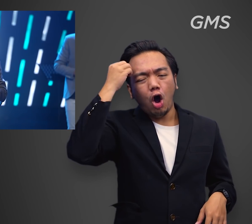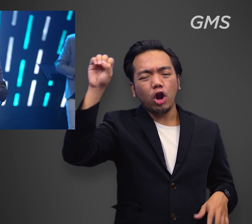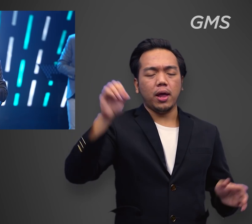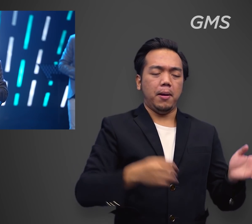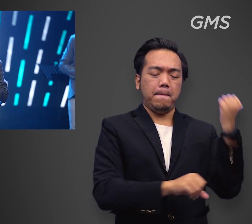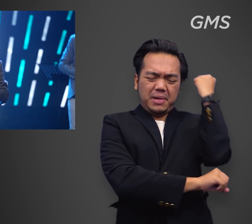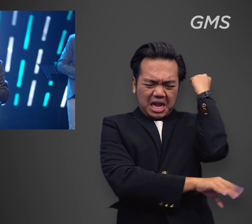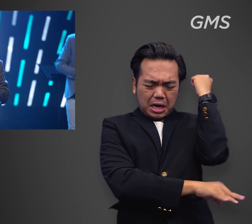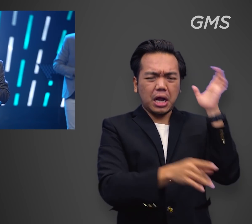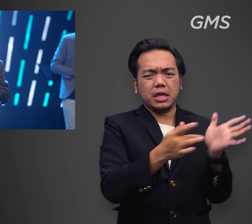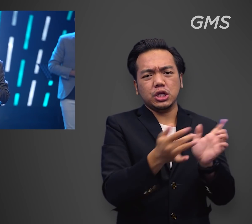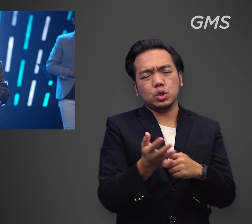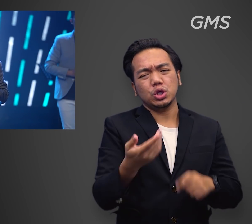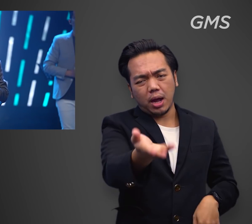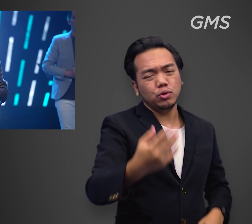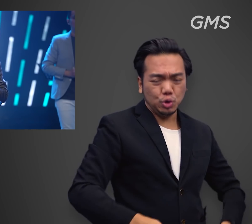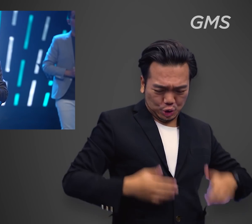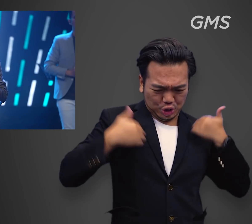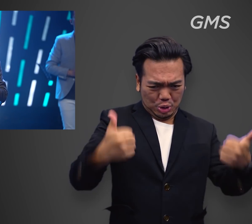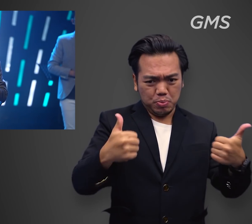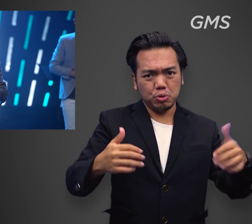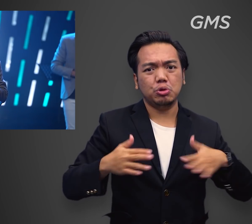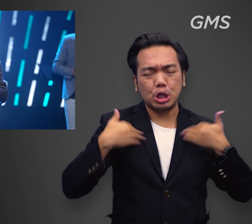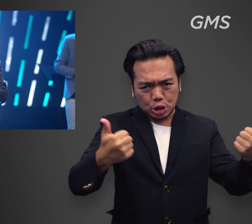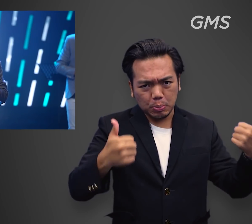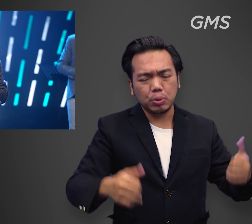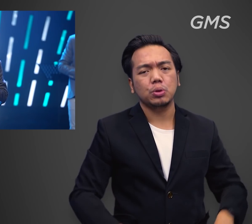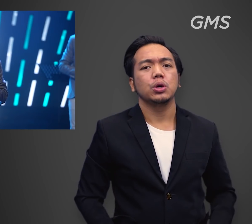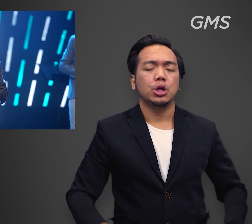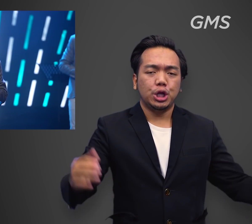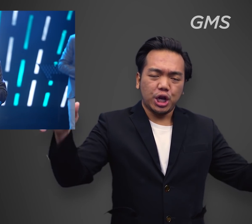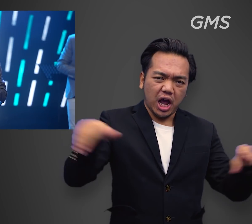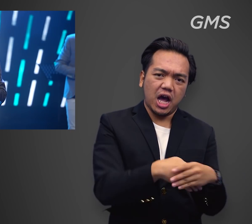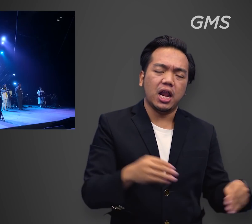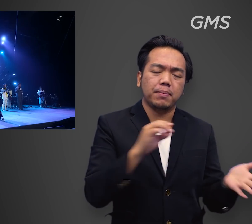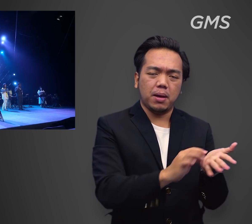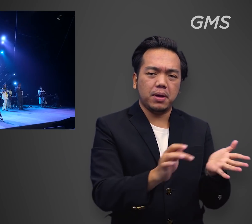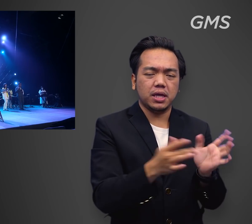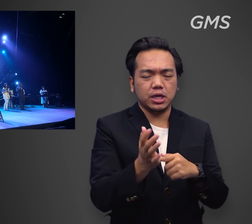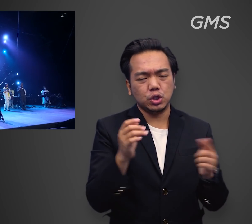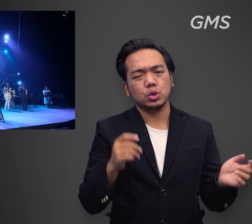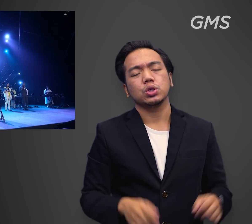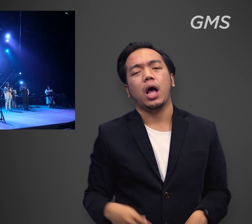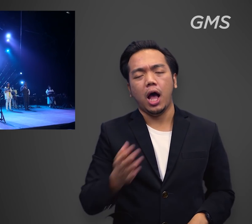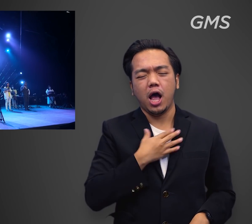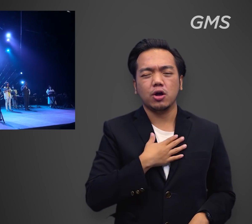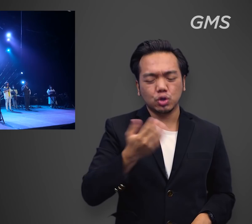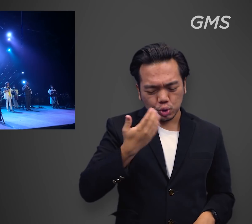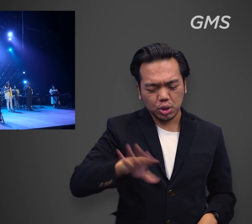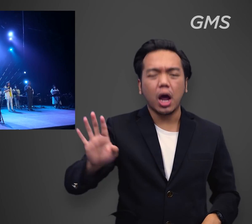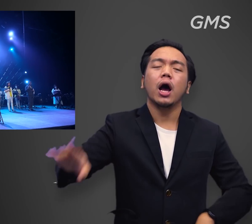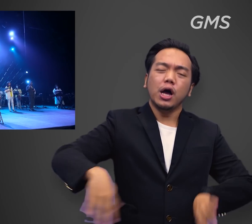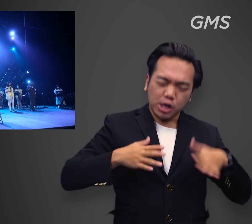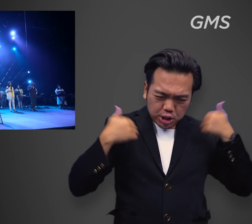disembuhkan. Oleh bilur Yesus kamu sudah disembuhkan. Katakan di dalam nama Tuhan Yesus, aku sudah